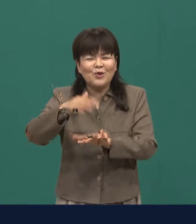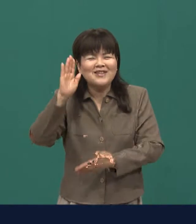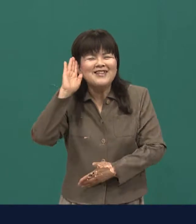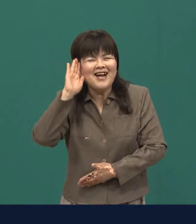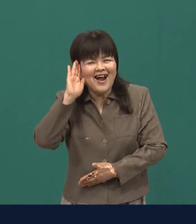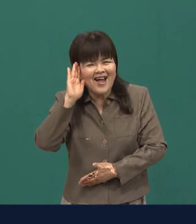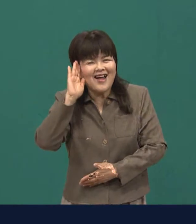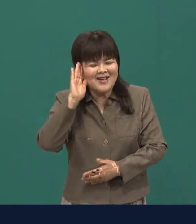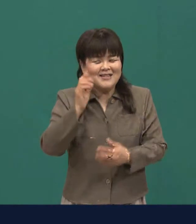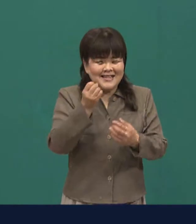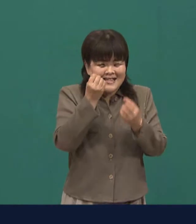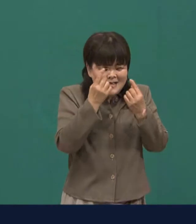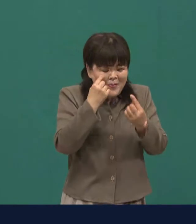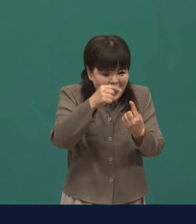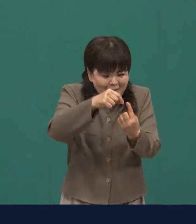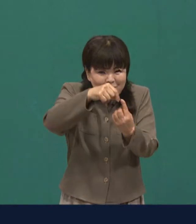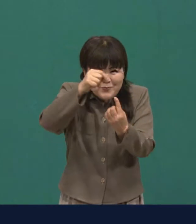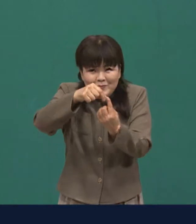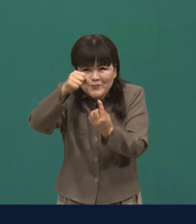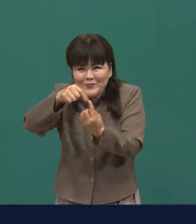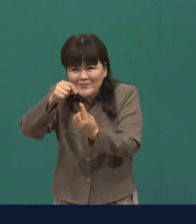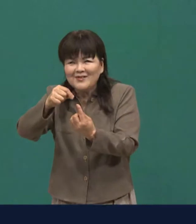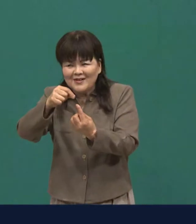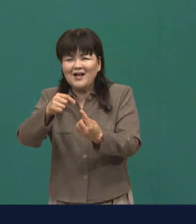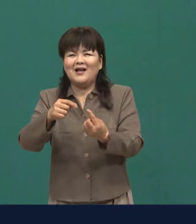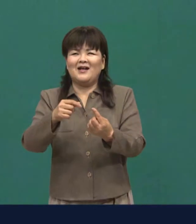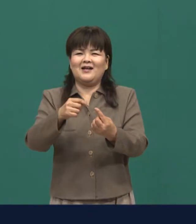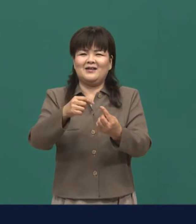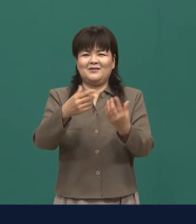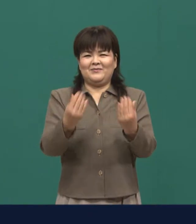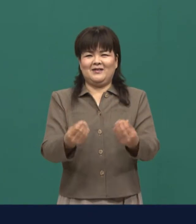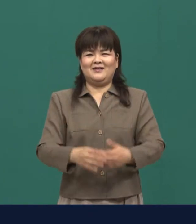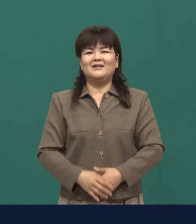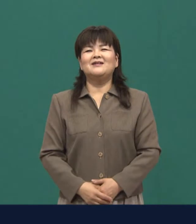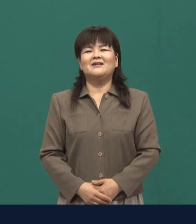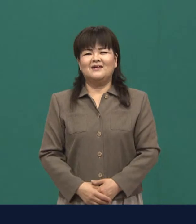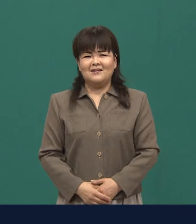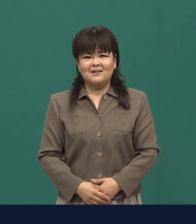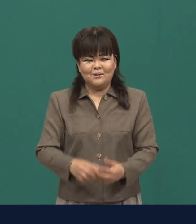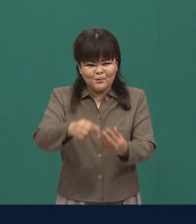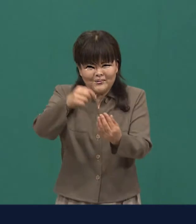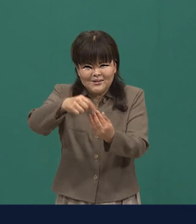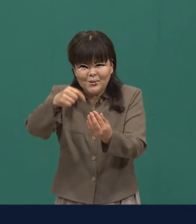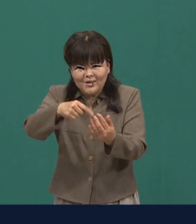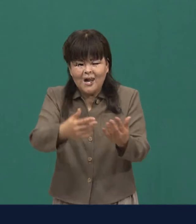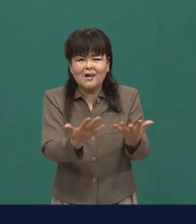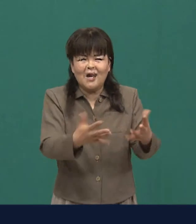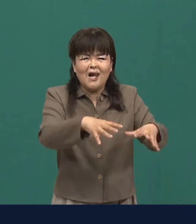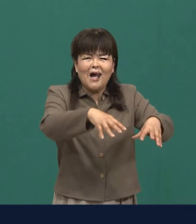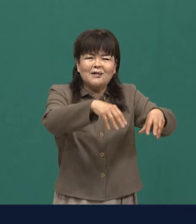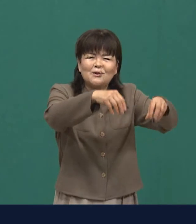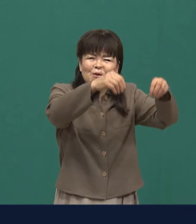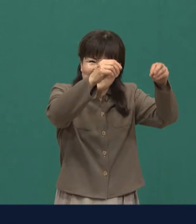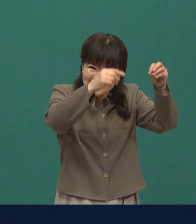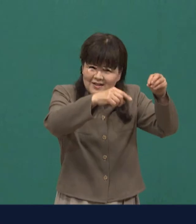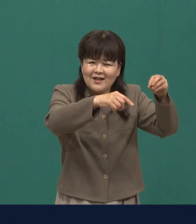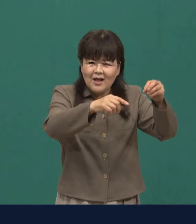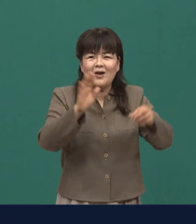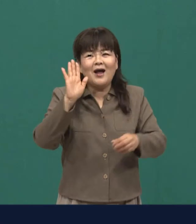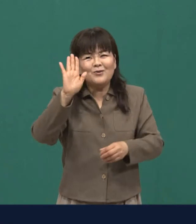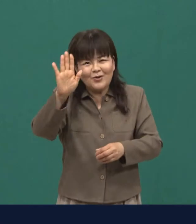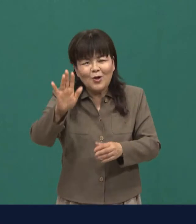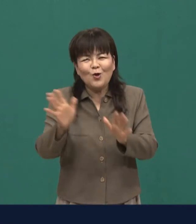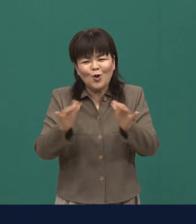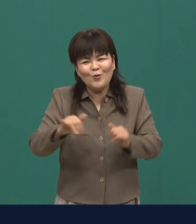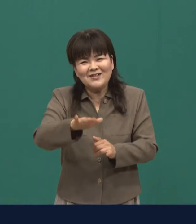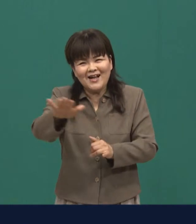子どもたちは説明を聞きながら新芽を手で摘み取っていきました。摘み取った茶葉は乾